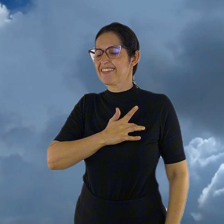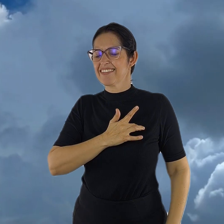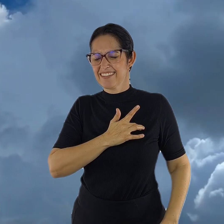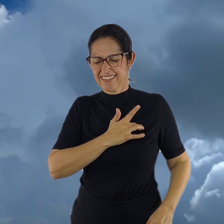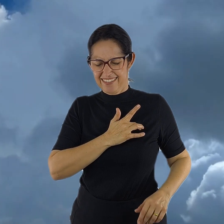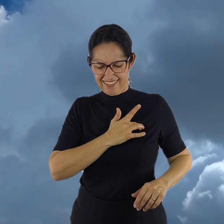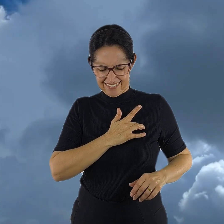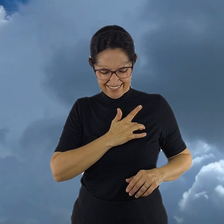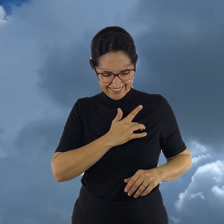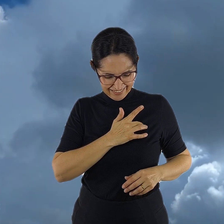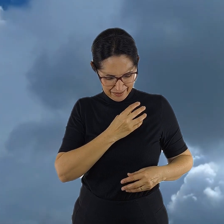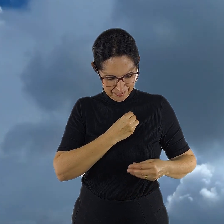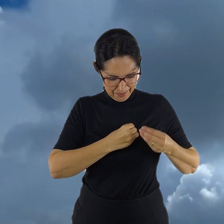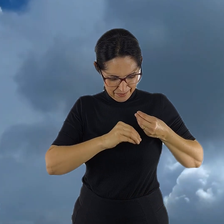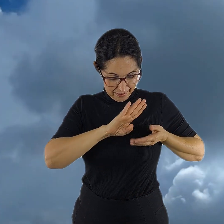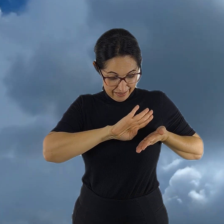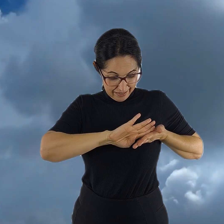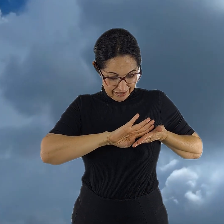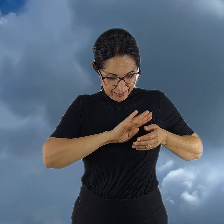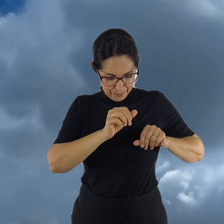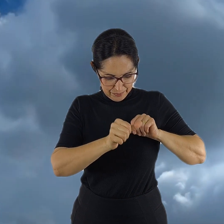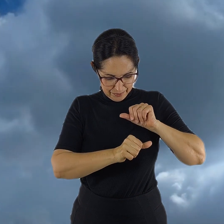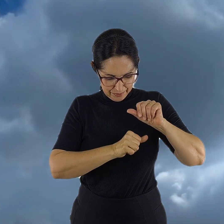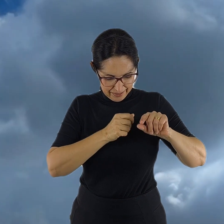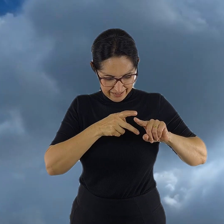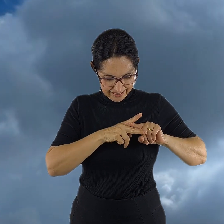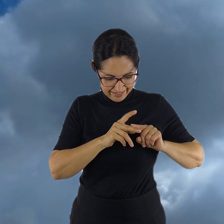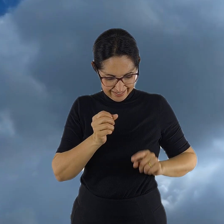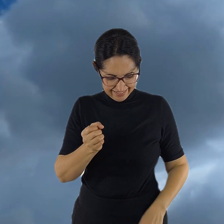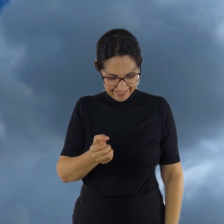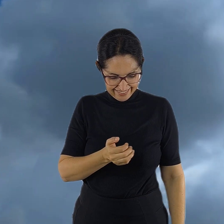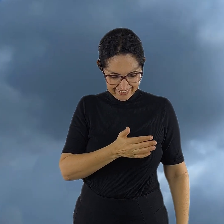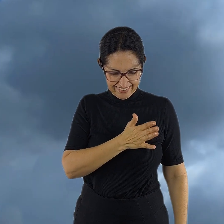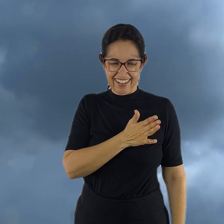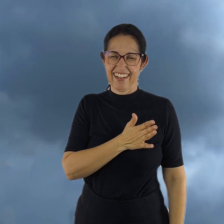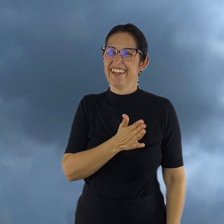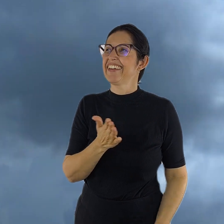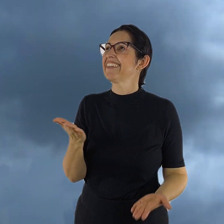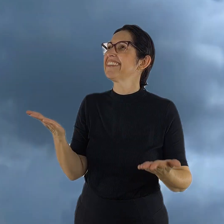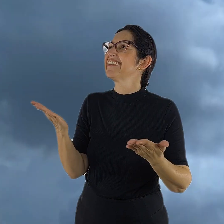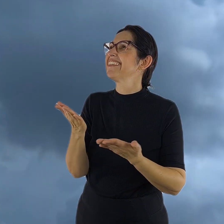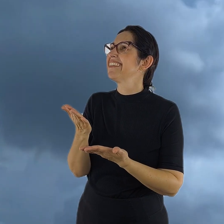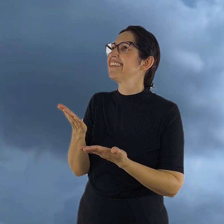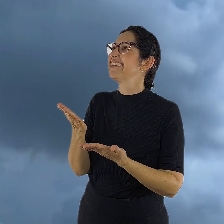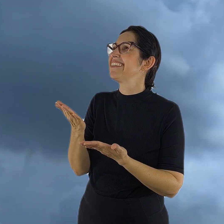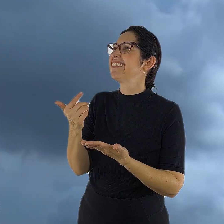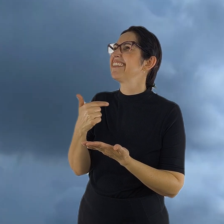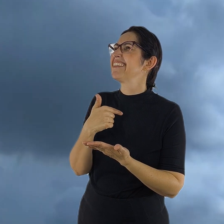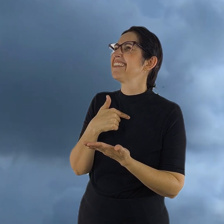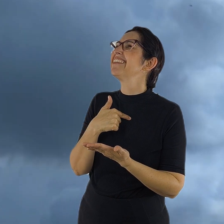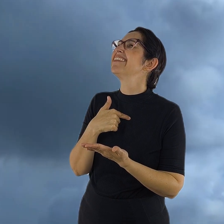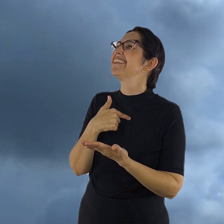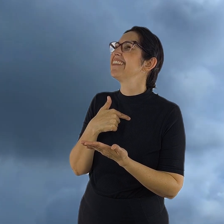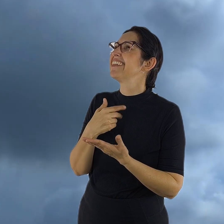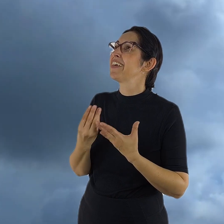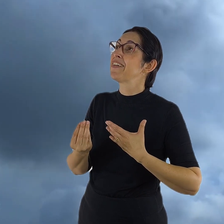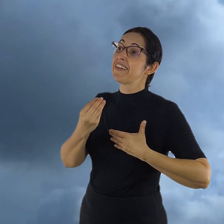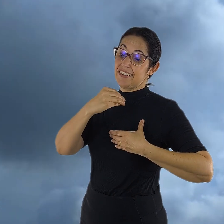renascer, transformar o meu viver. É mais que um